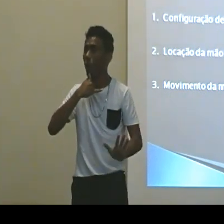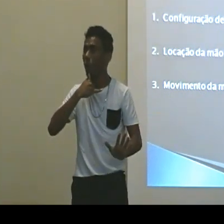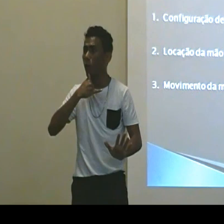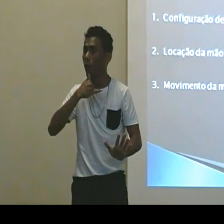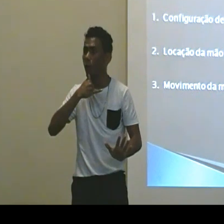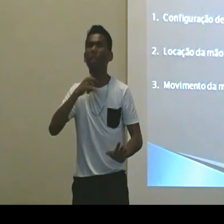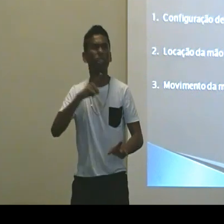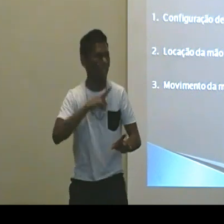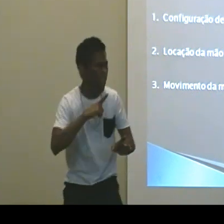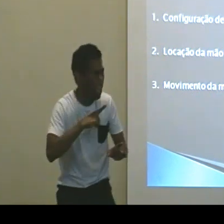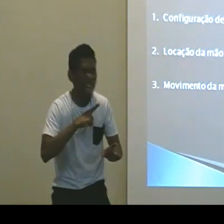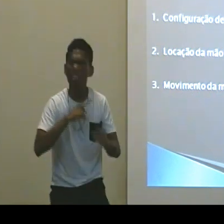Só.